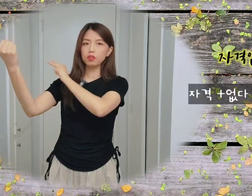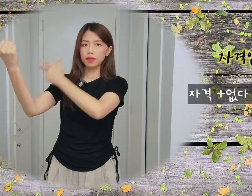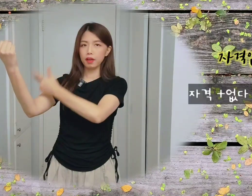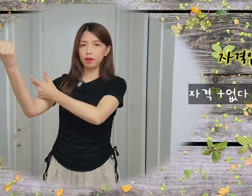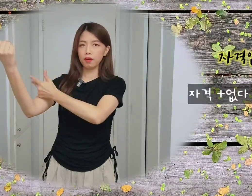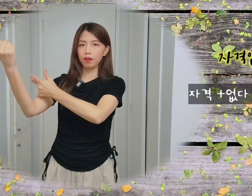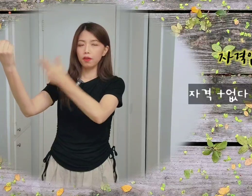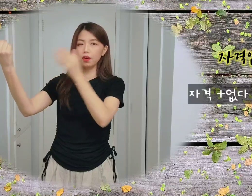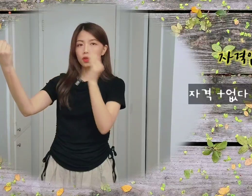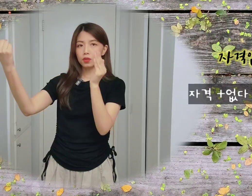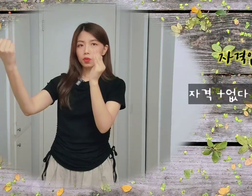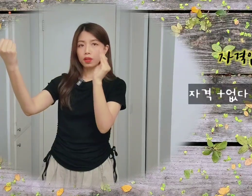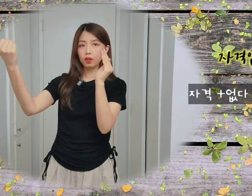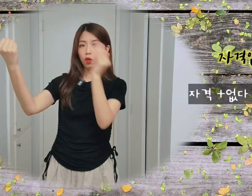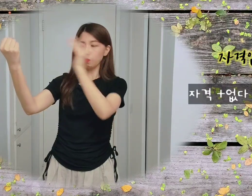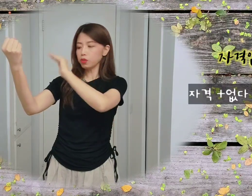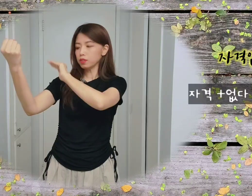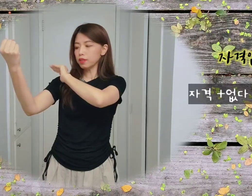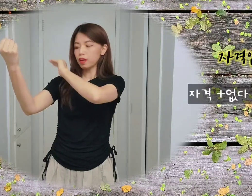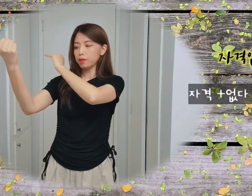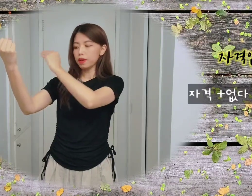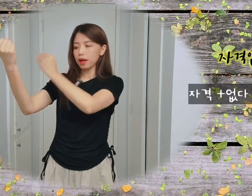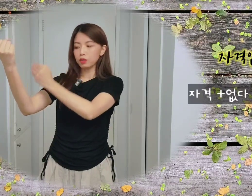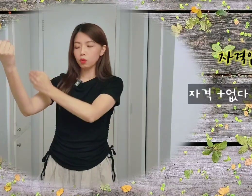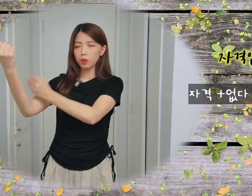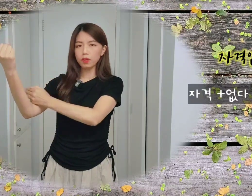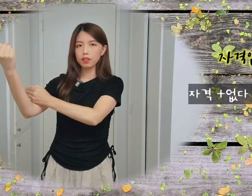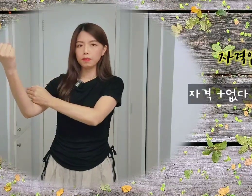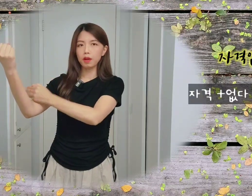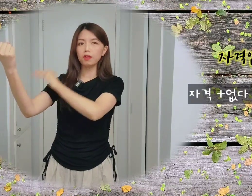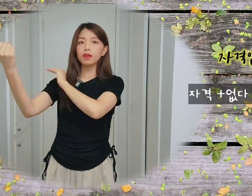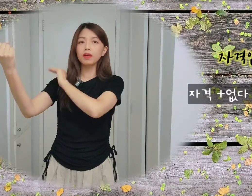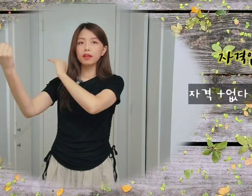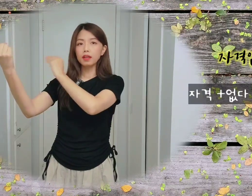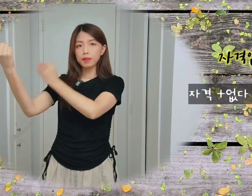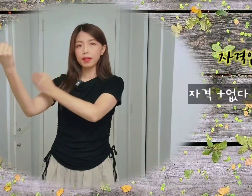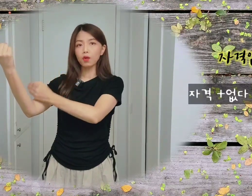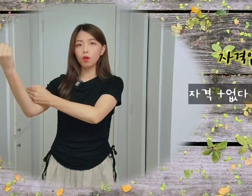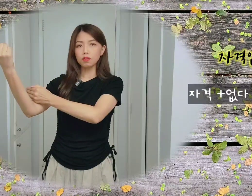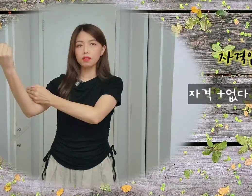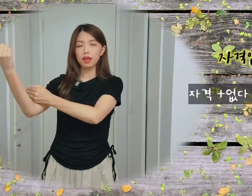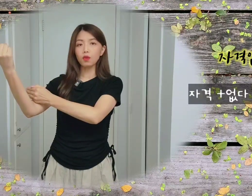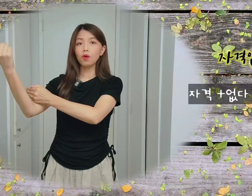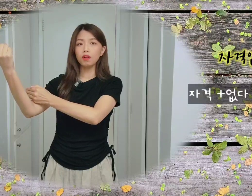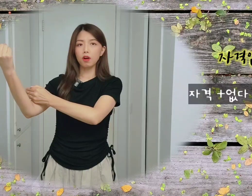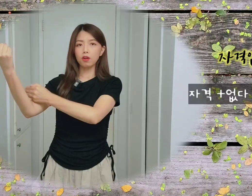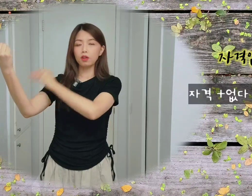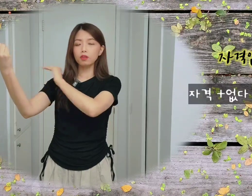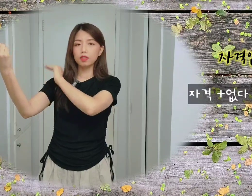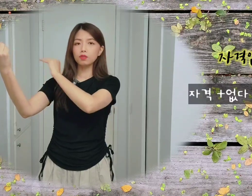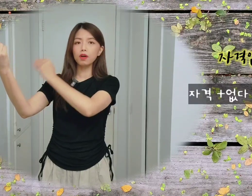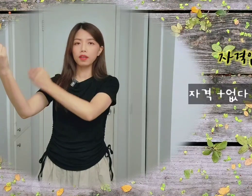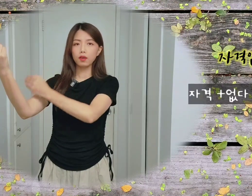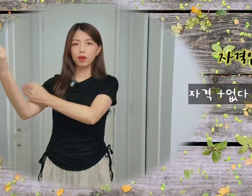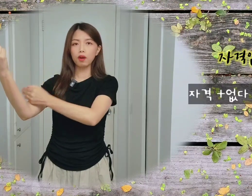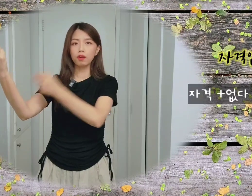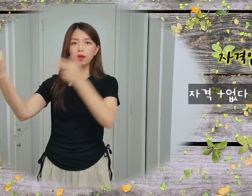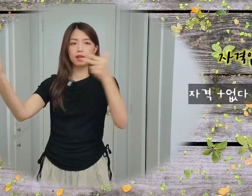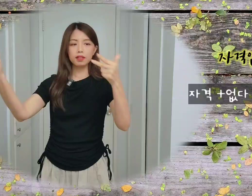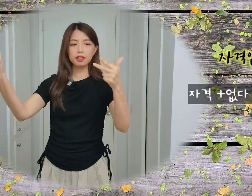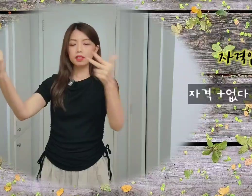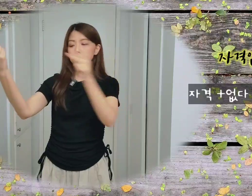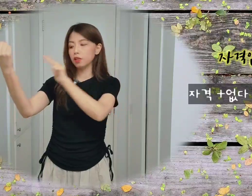표현해 주시면 돼요. 손을 이렇게 오므리신 다음에 알통 표현을 하시면 힘이나 권세, 권력 이런 뜻의 수어가